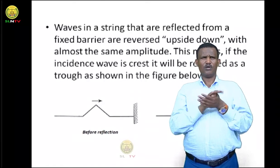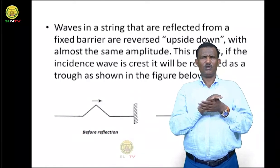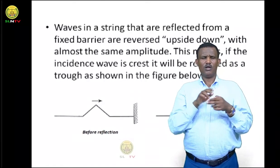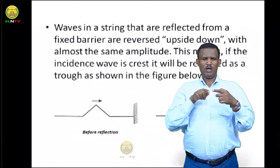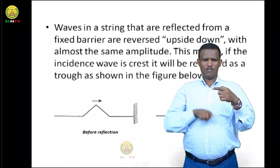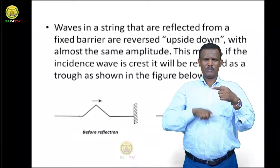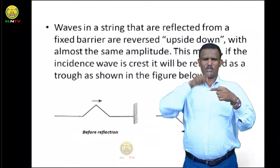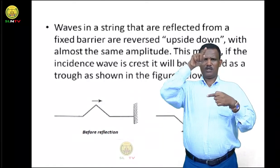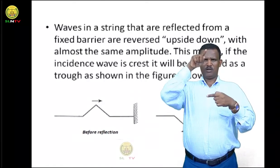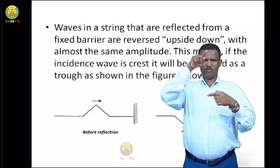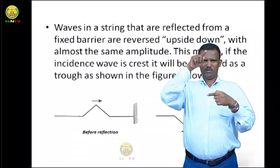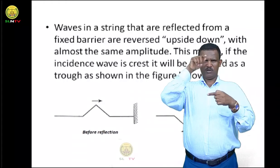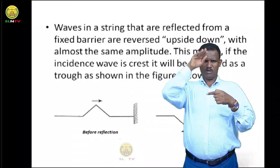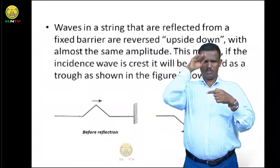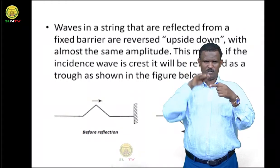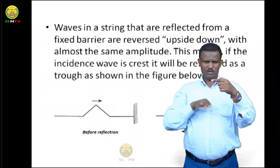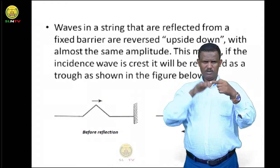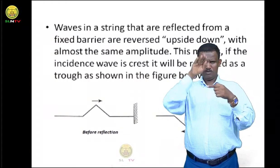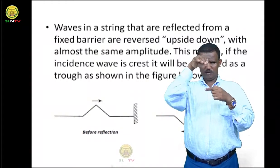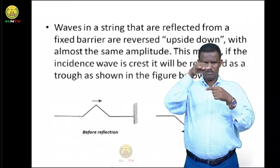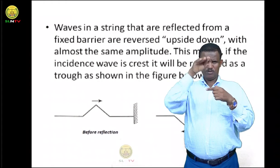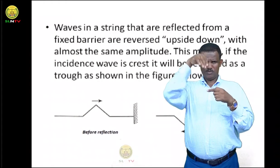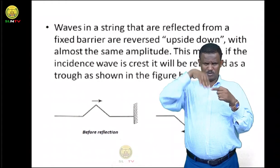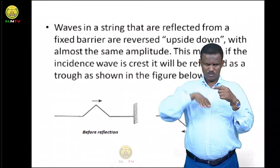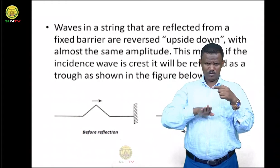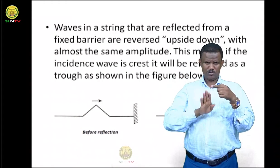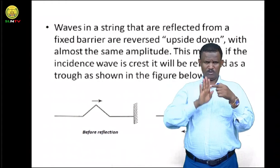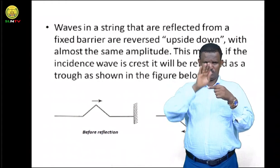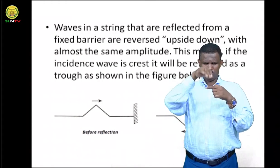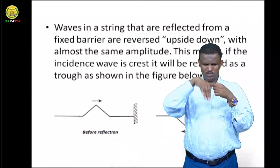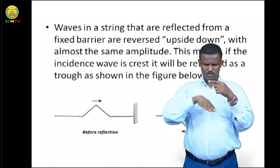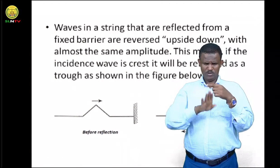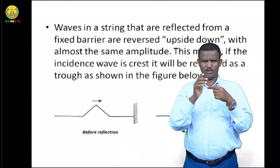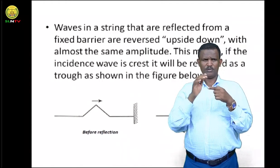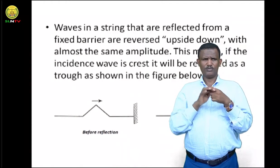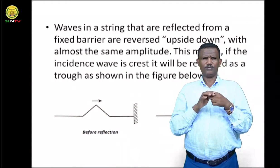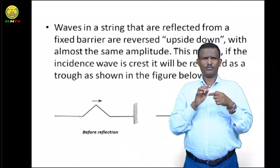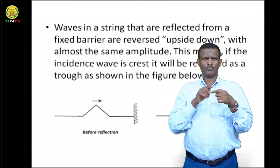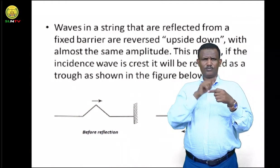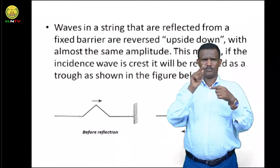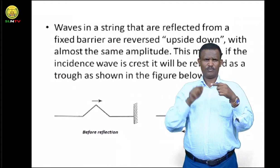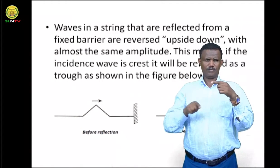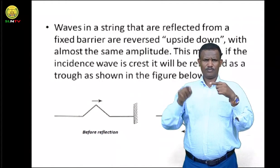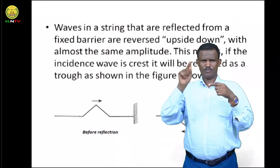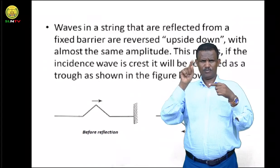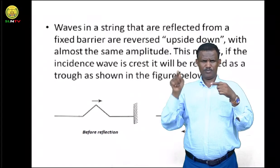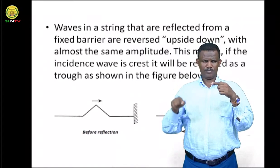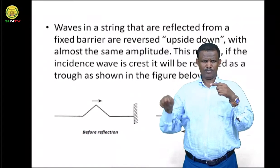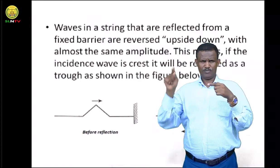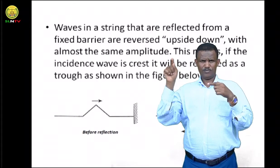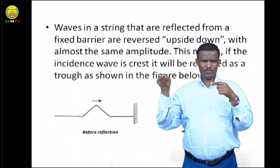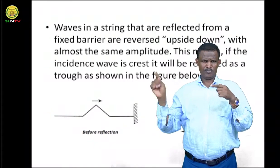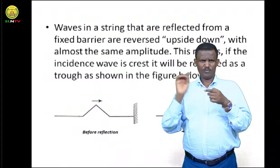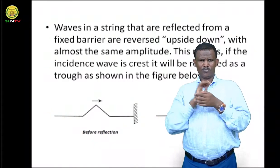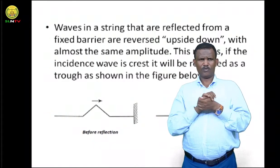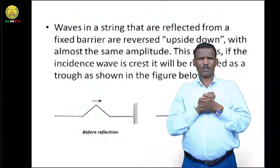ku dhaco meel barrier una ka gudbeen waxaa ku dhaca change crust markii hore haduu ahaa wuxuu noqonayaa trough hadduu